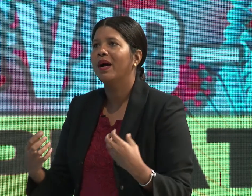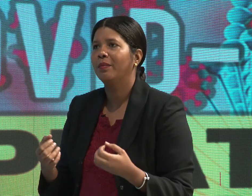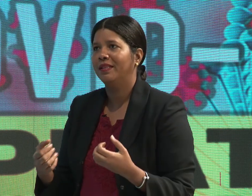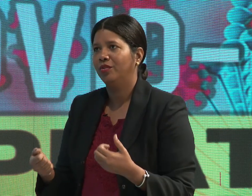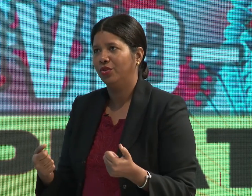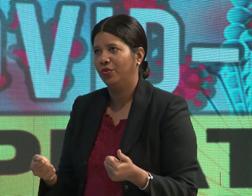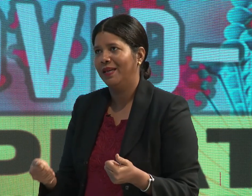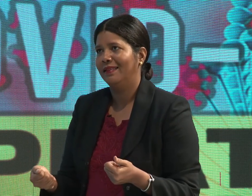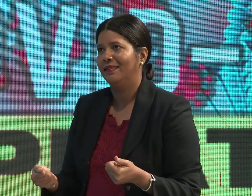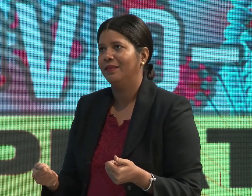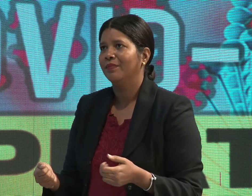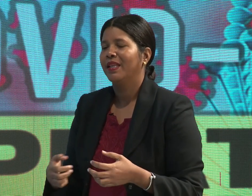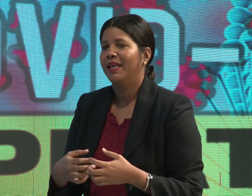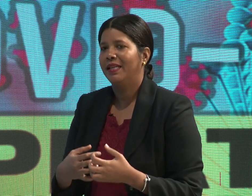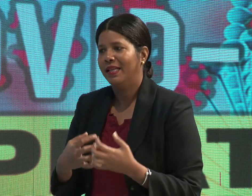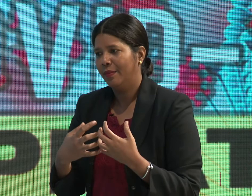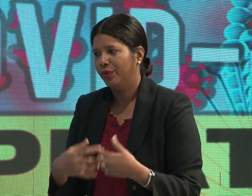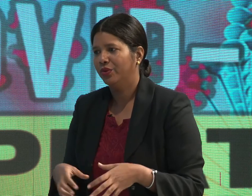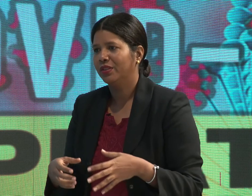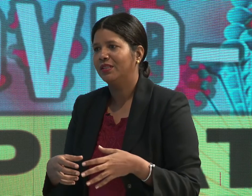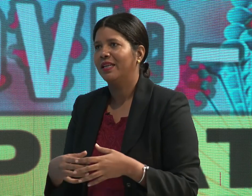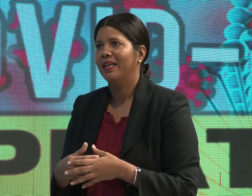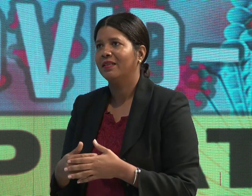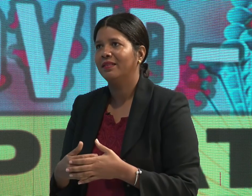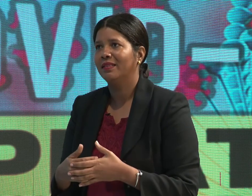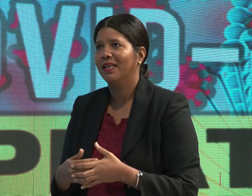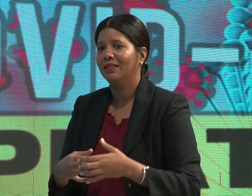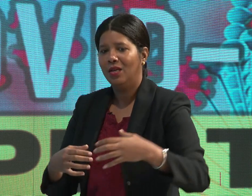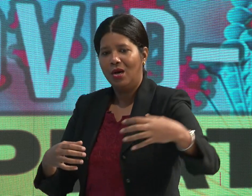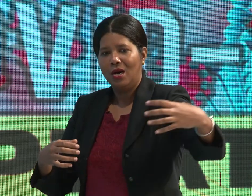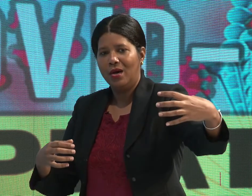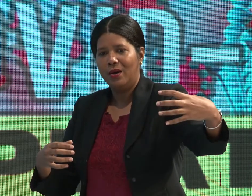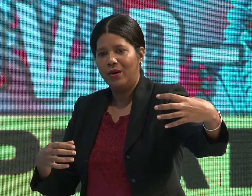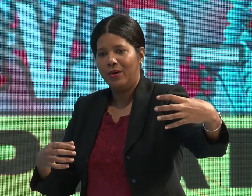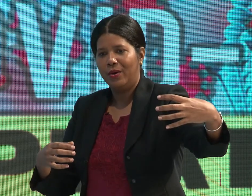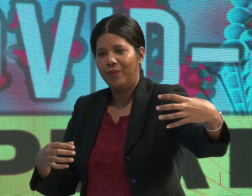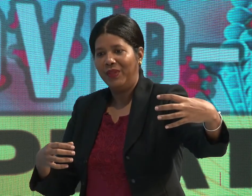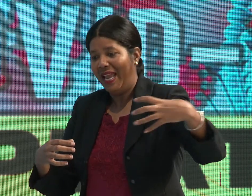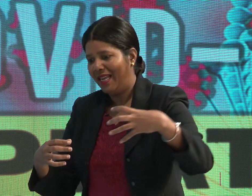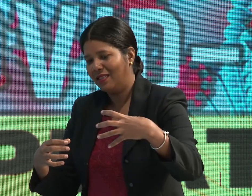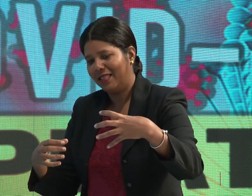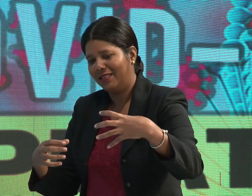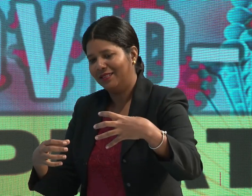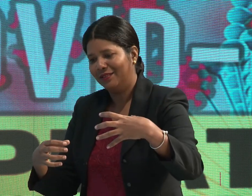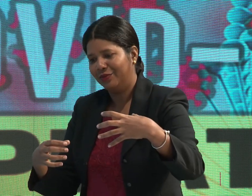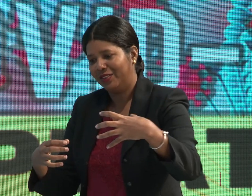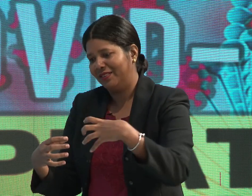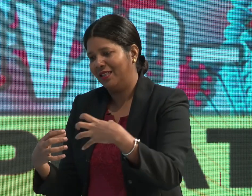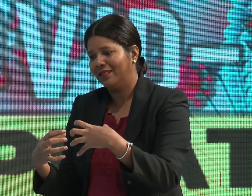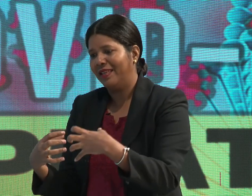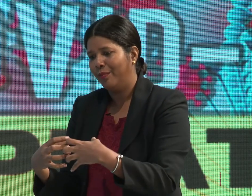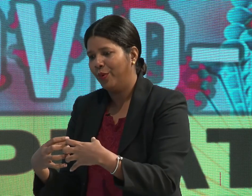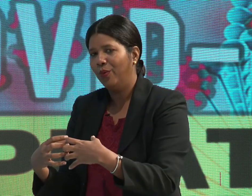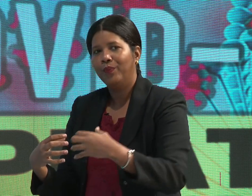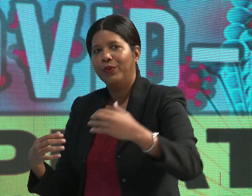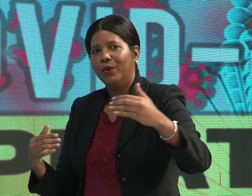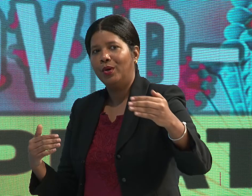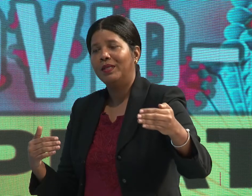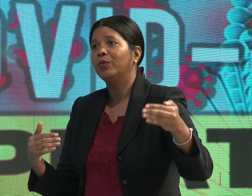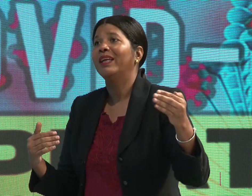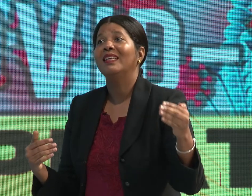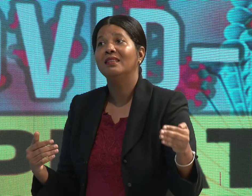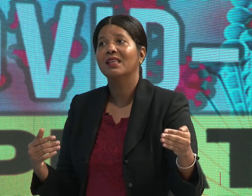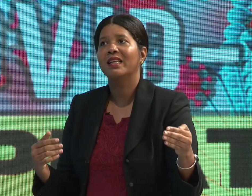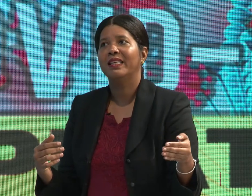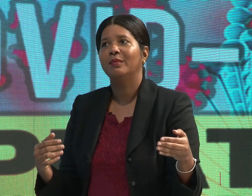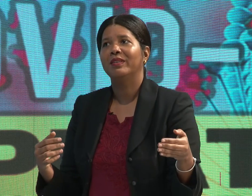kunnen omgaan met de situatie. Mm-hmm. En dan hebben we dus een traject gestart, eigenlijk in een versneld tempo,